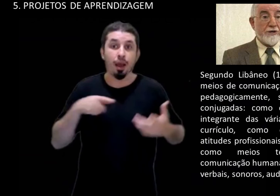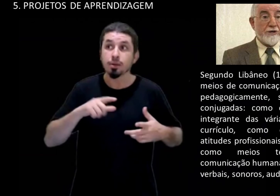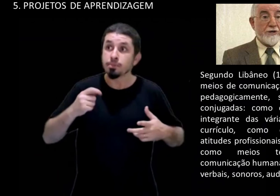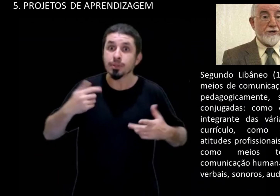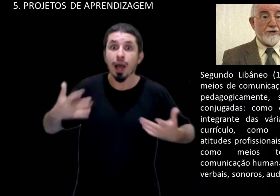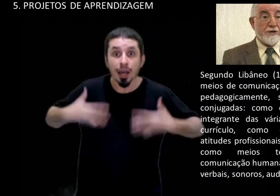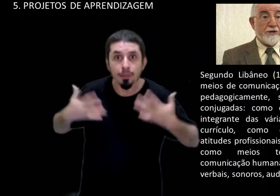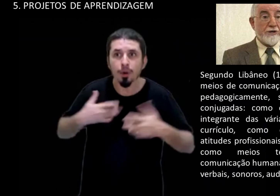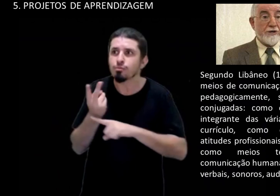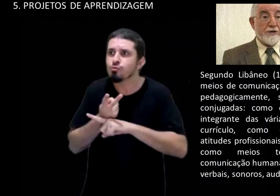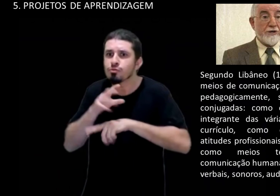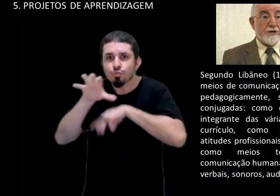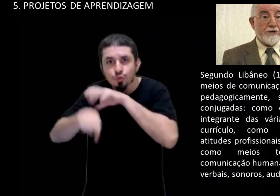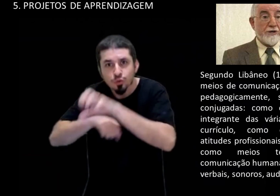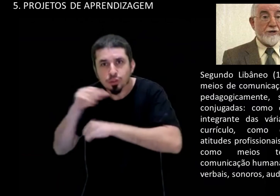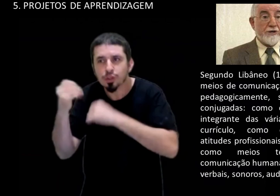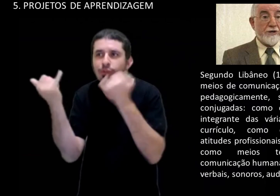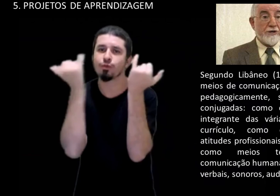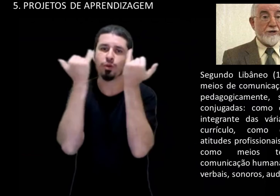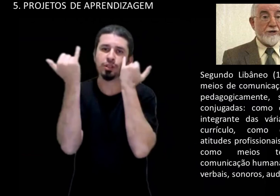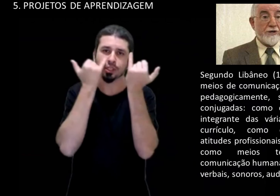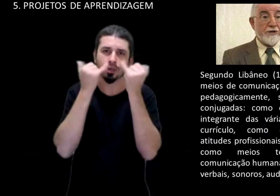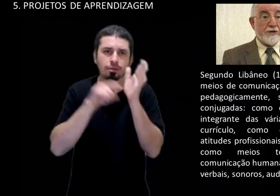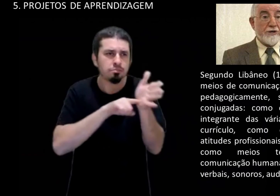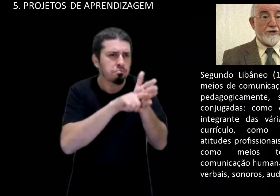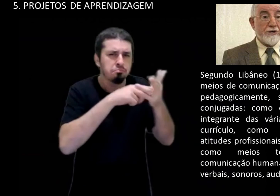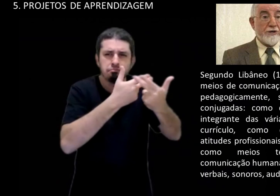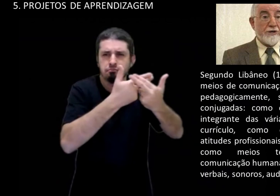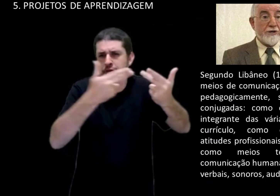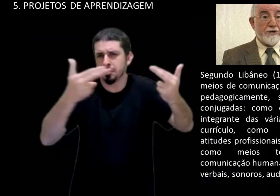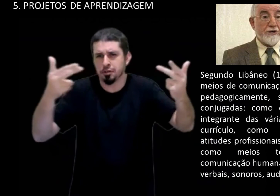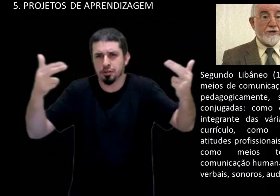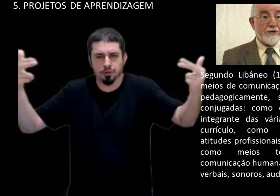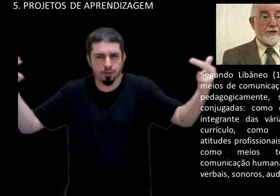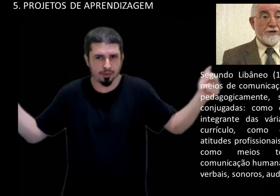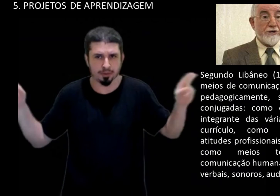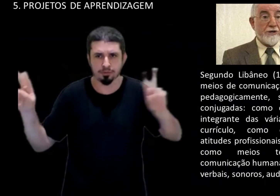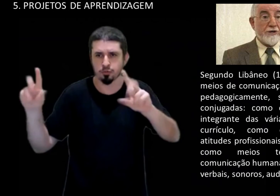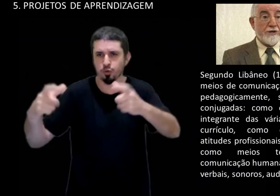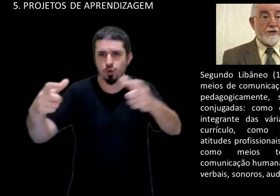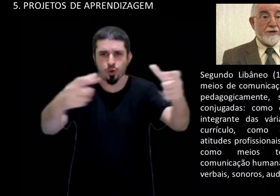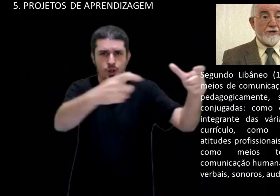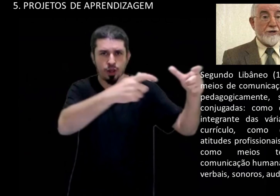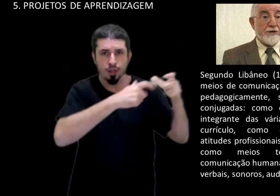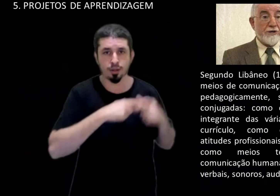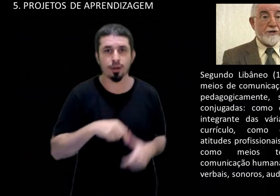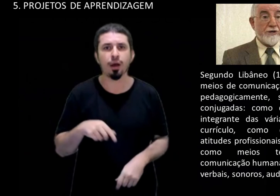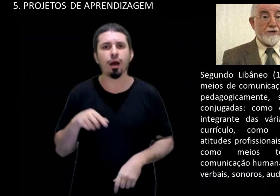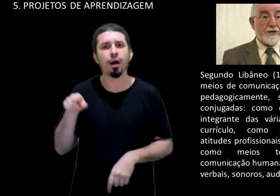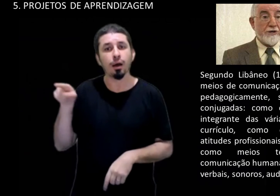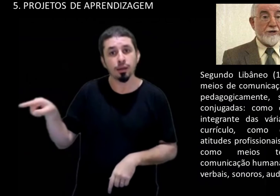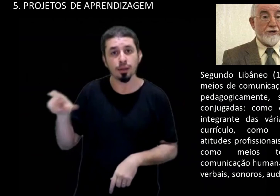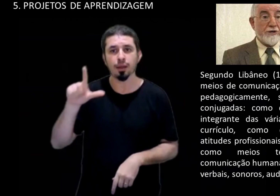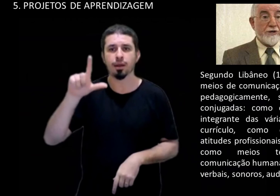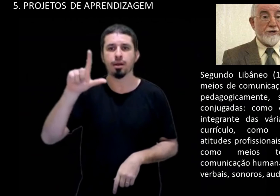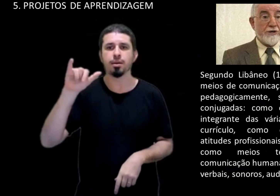e motivação em buscar informações nas mais diversas fontes de pesquisa.